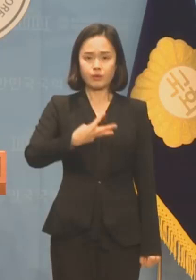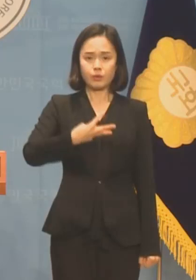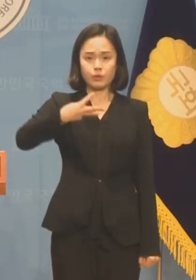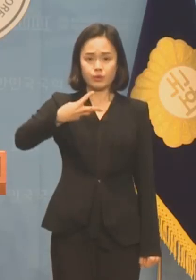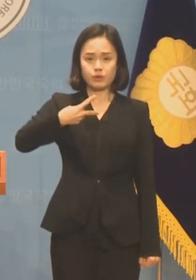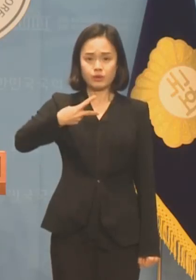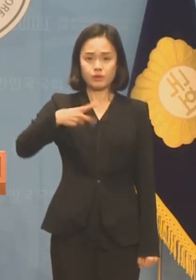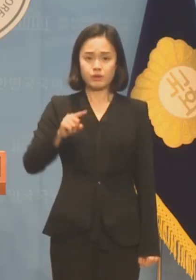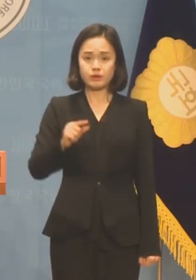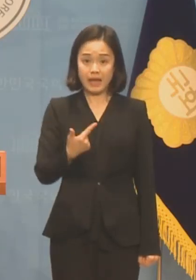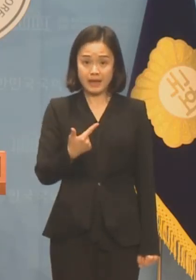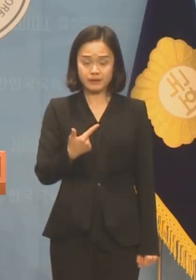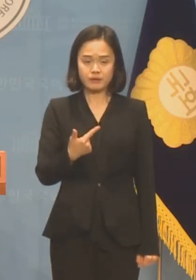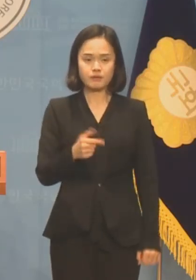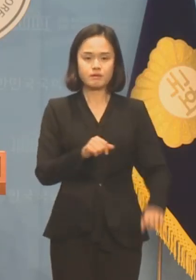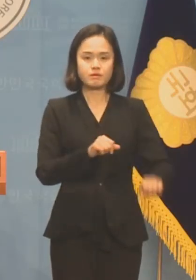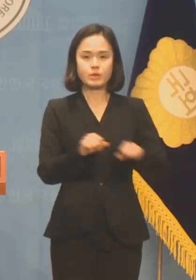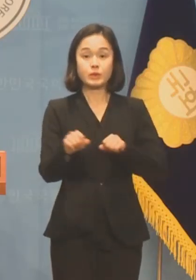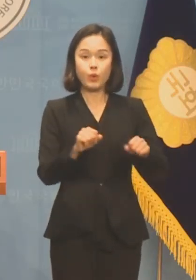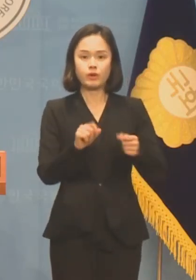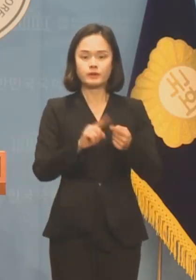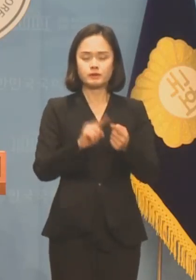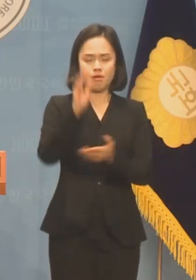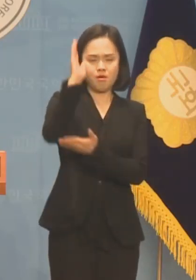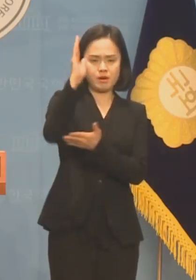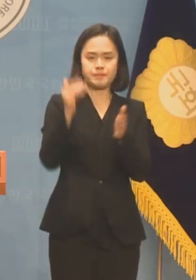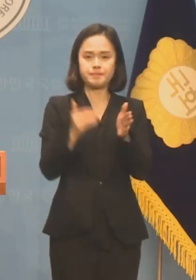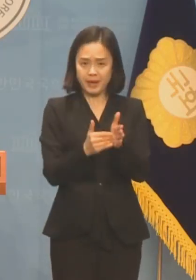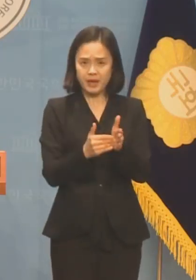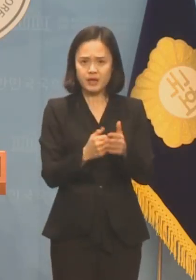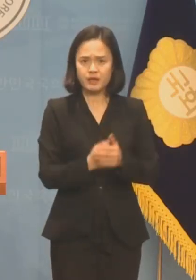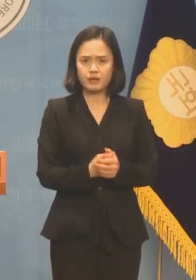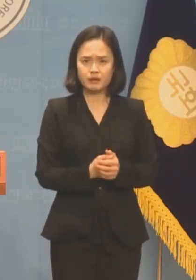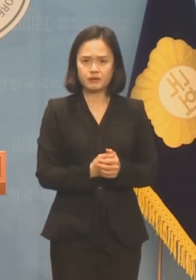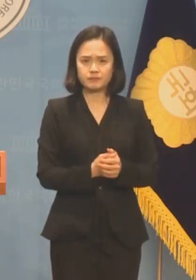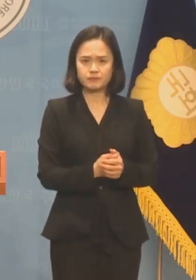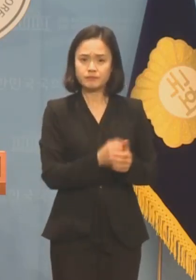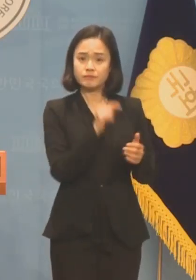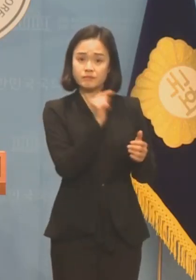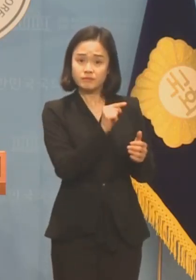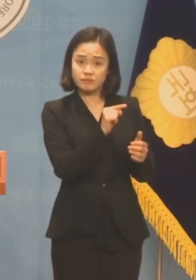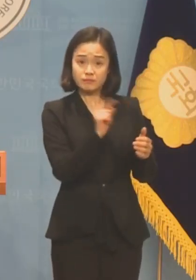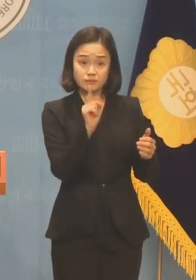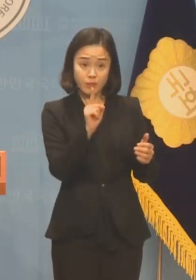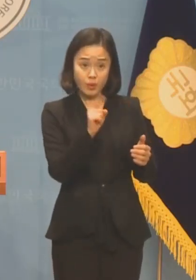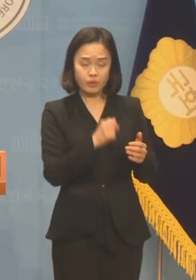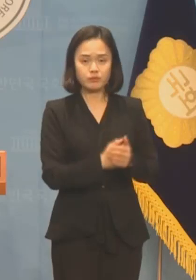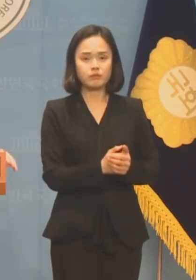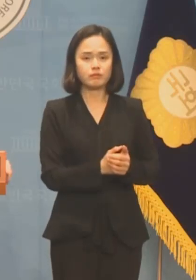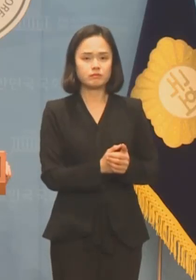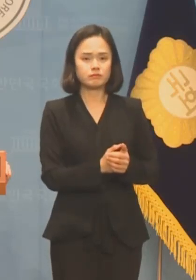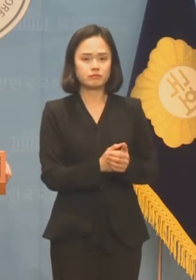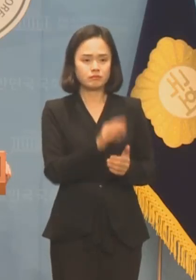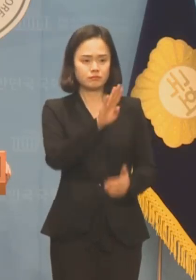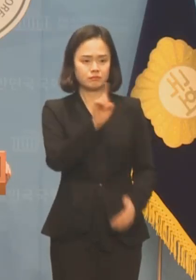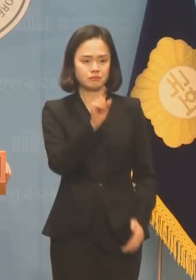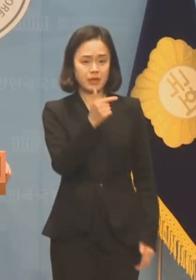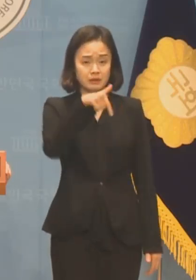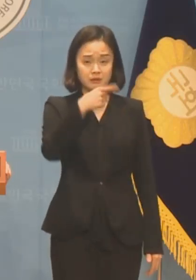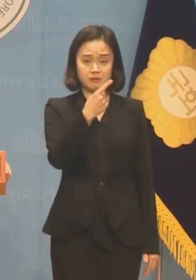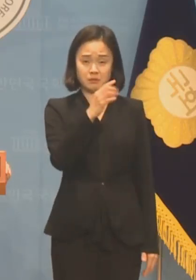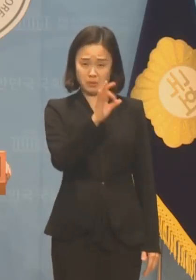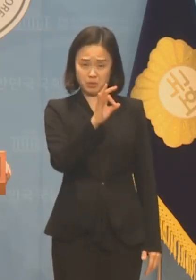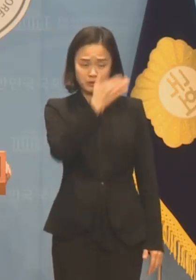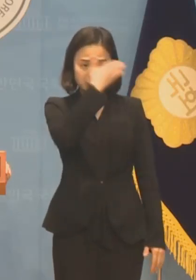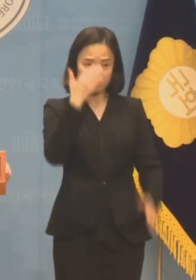백골단은 반공청년단의 예하부대로 활동할 예정이라고 밝혔습니다. 반공청년단 대표